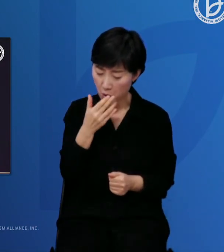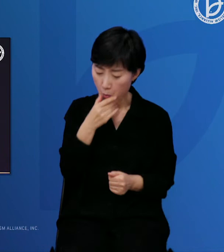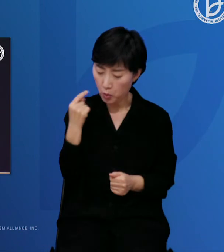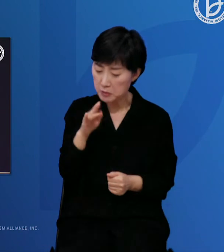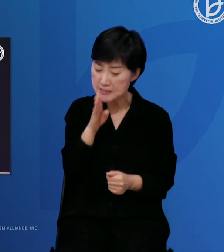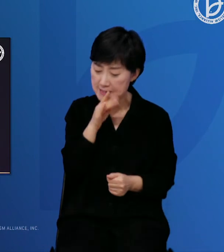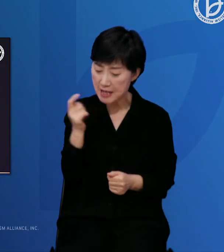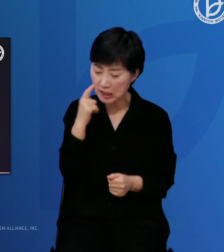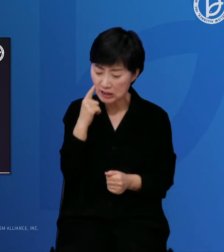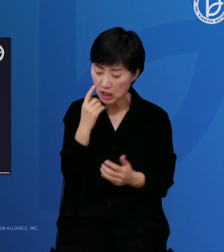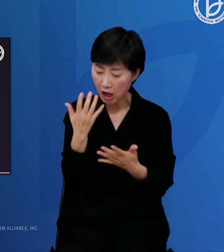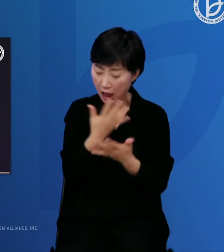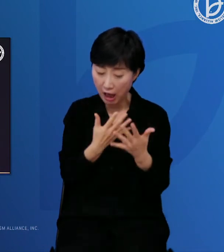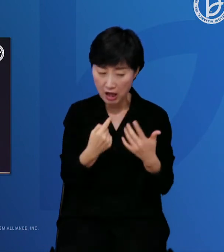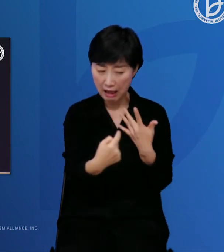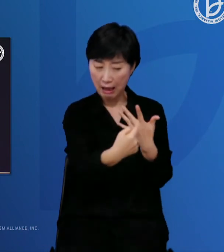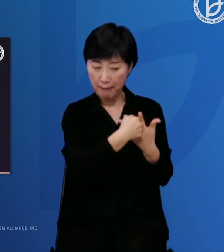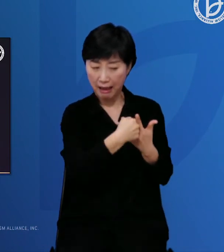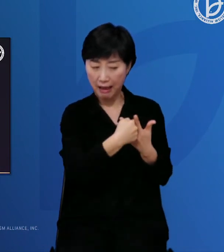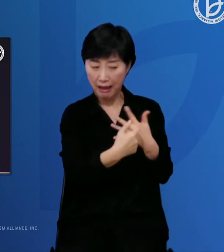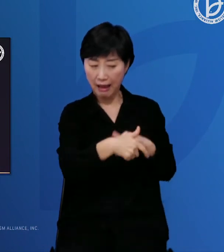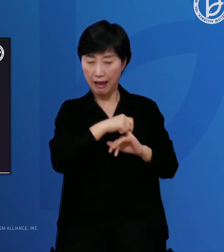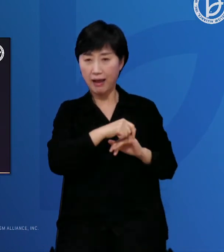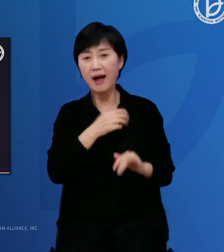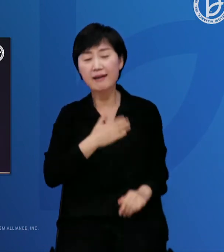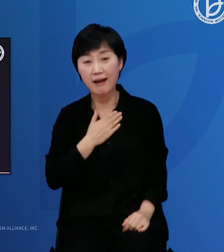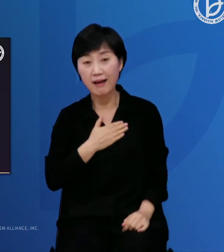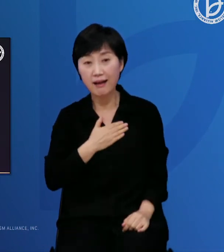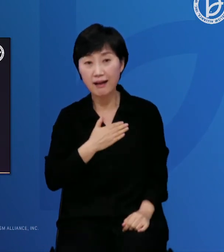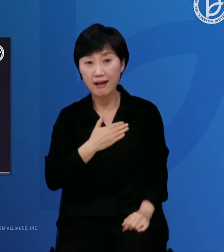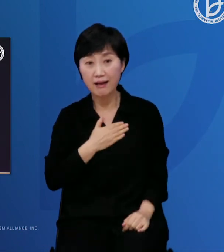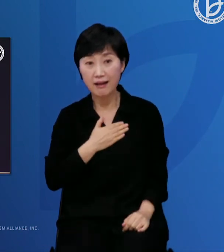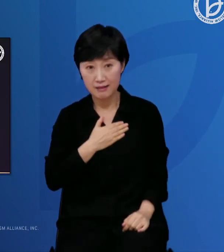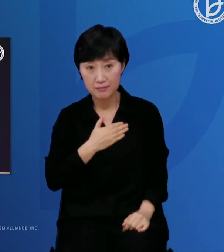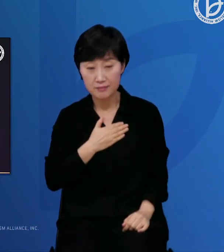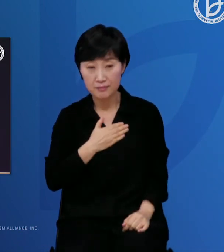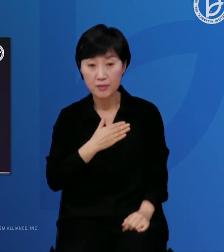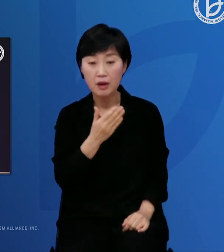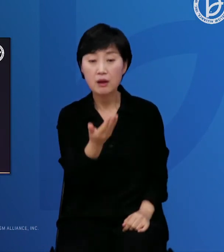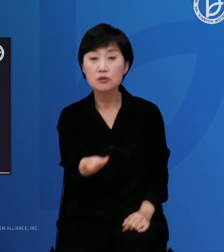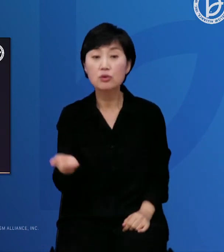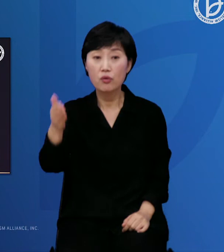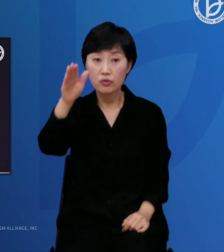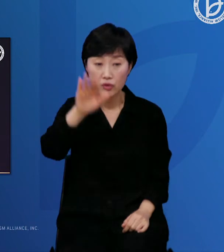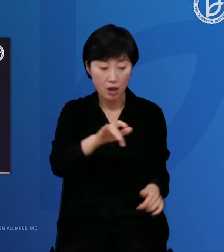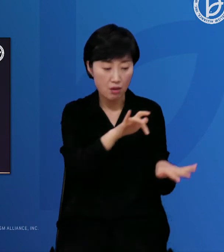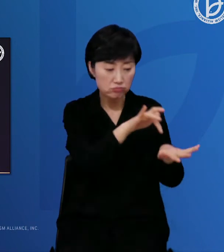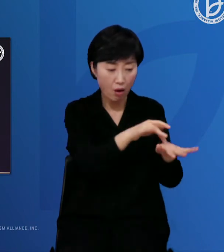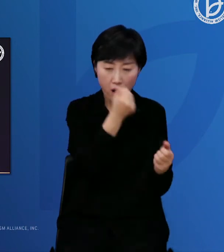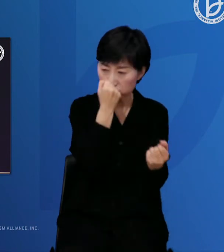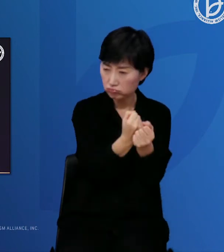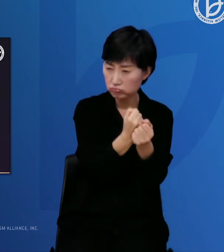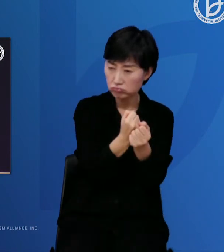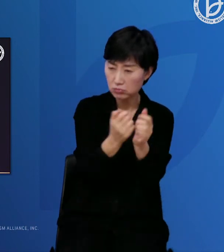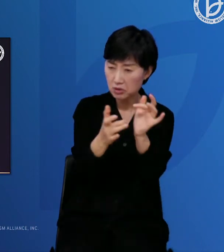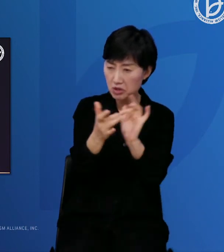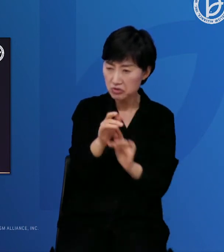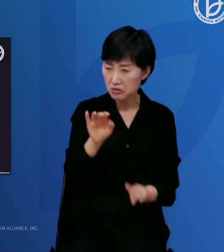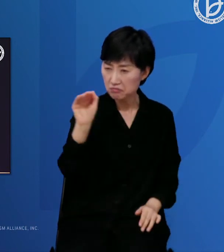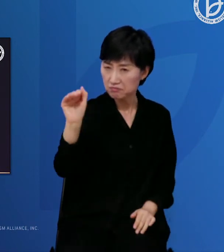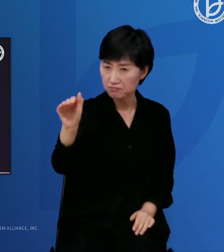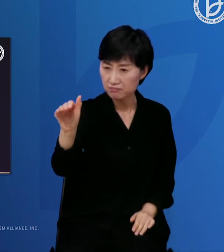very well whether you have the gospel, the true gospel or not. 그런데도 예수님께 탁 나타났어요. And we see that in